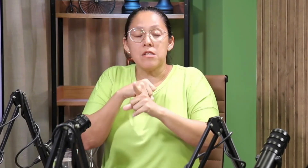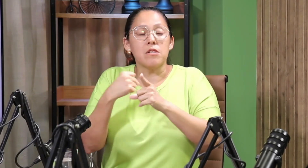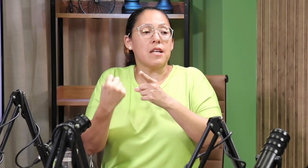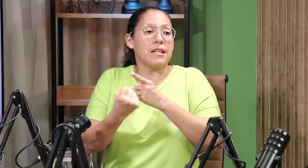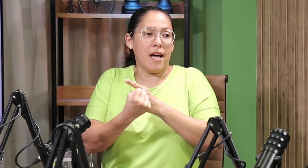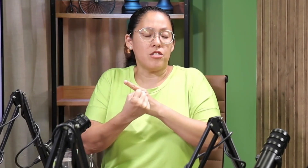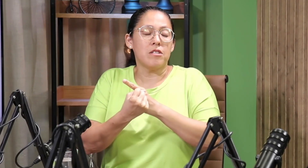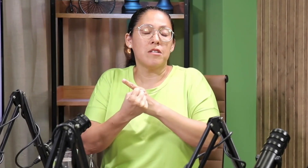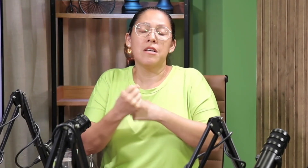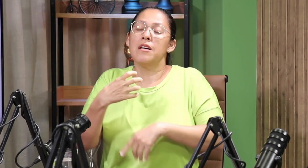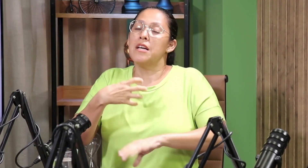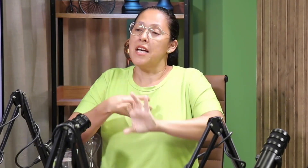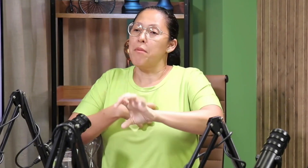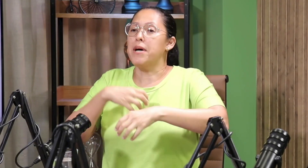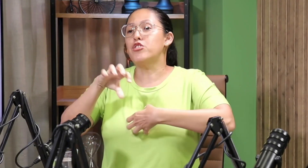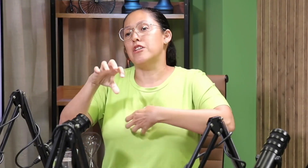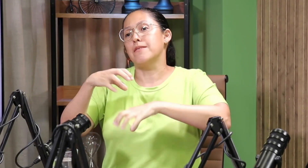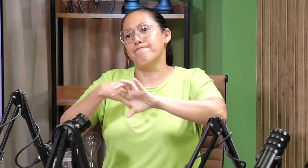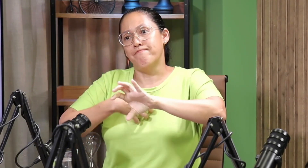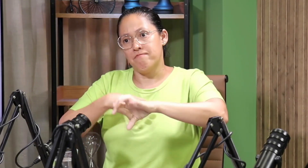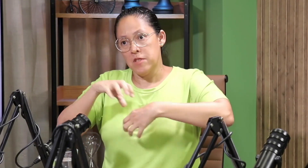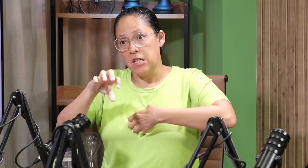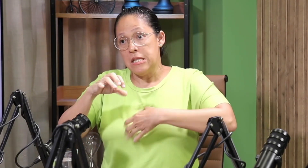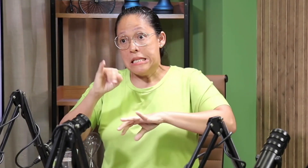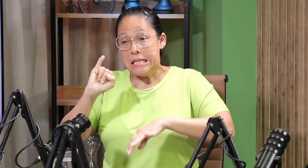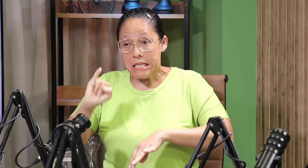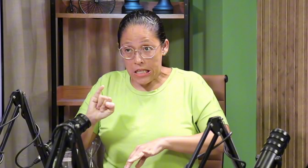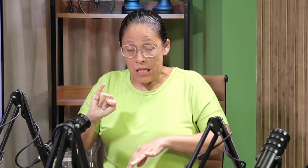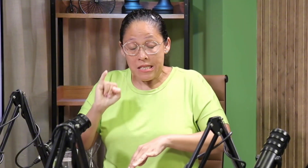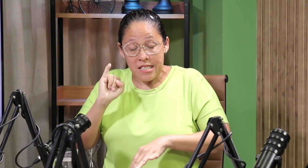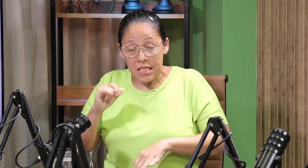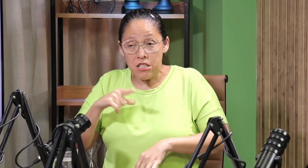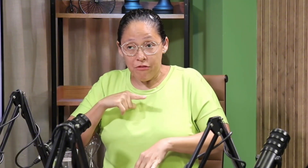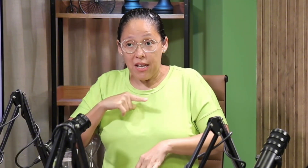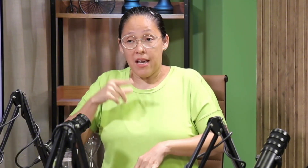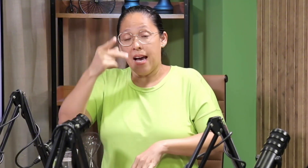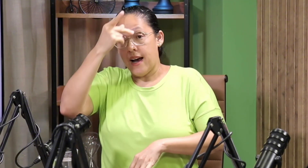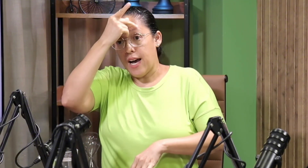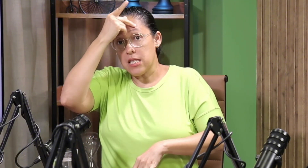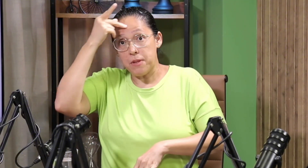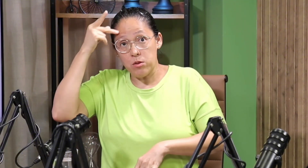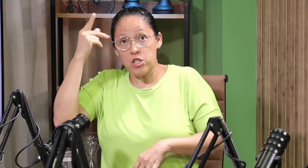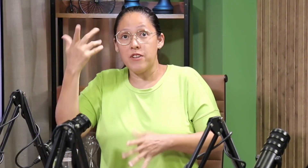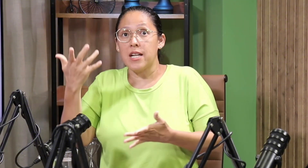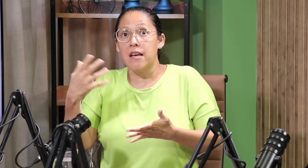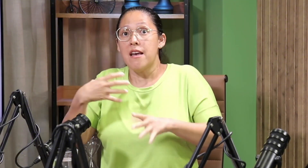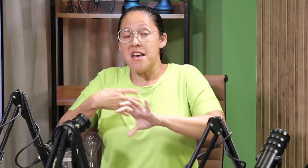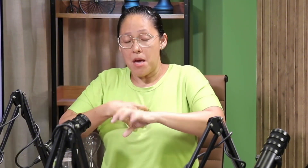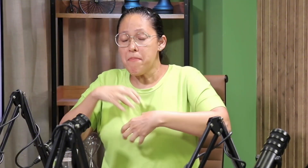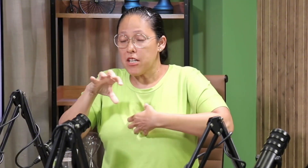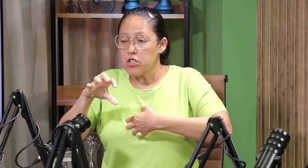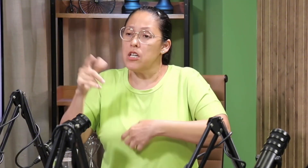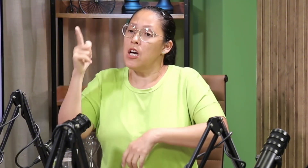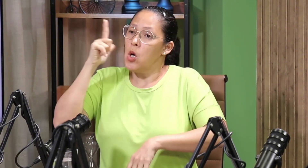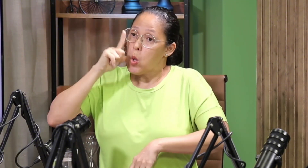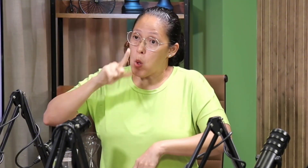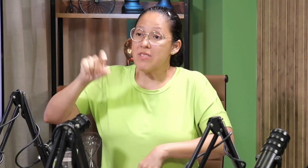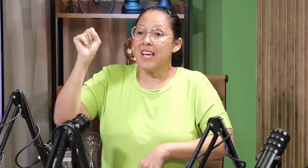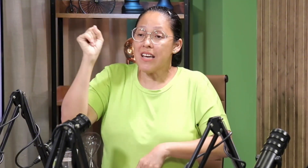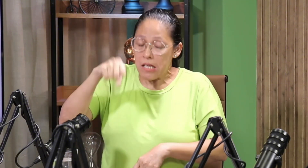hoje na sociedade? Empatia. Se as pessoas tiverem